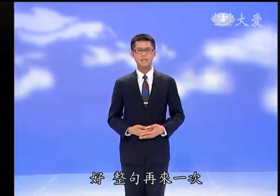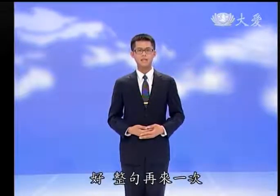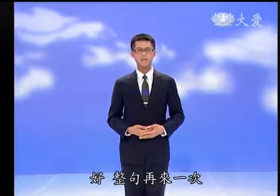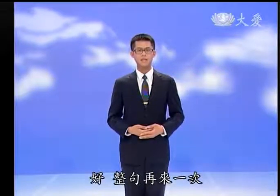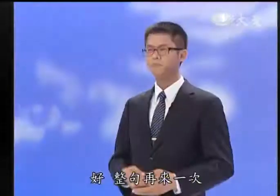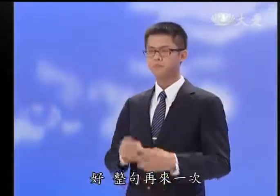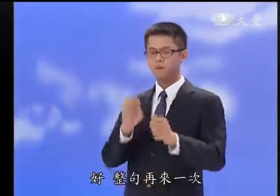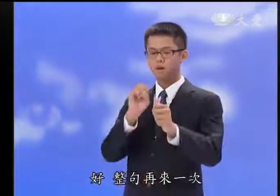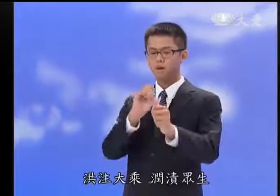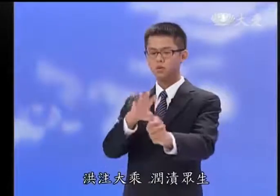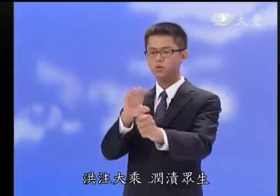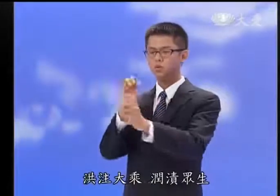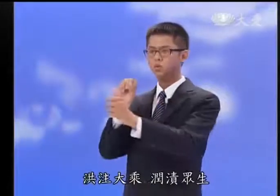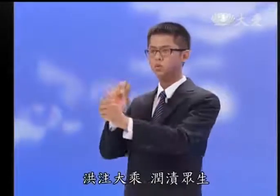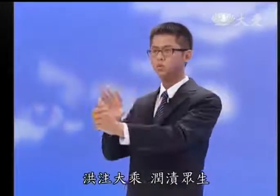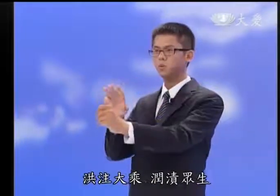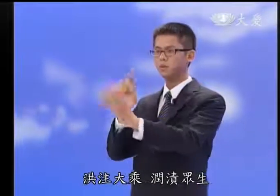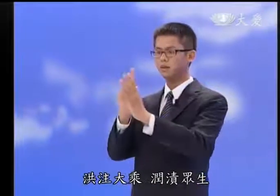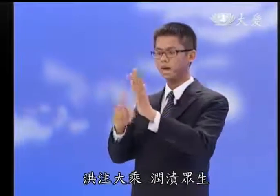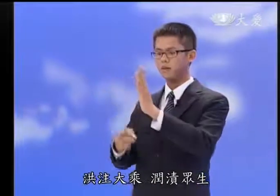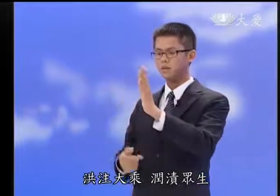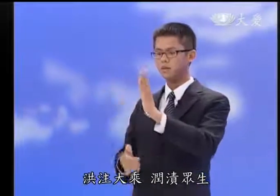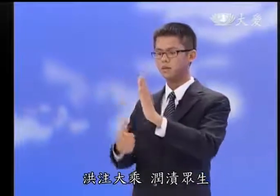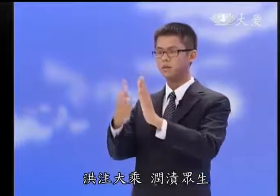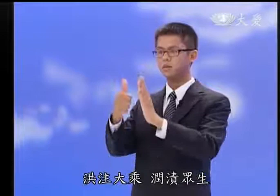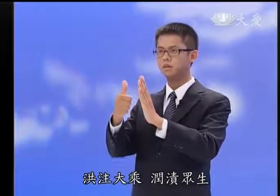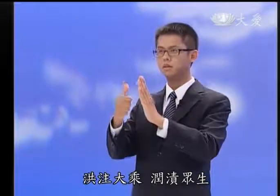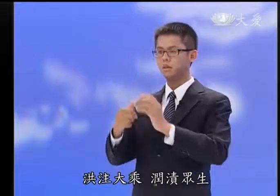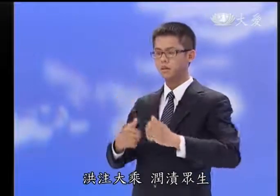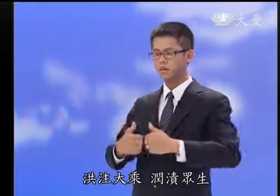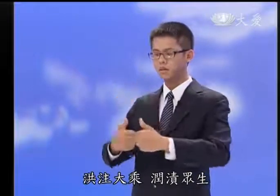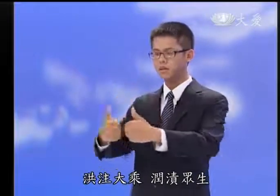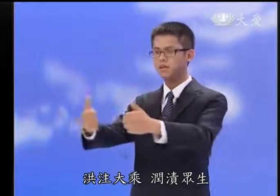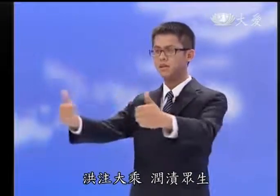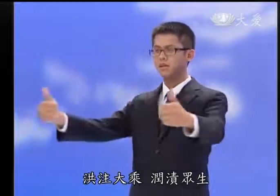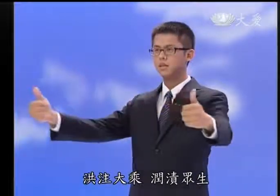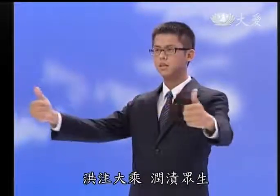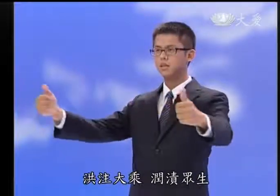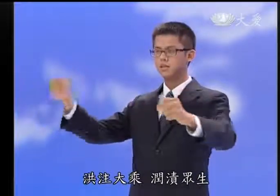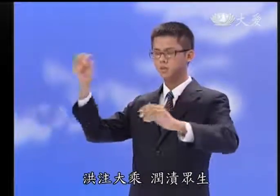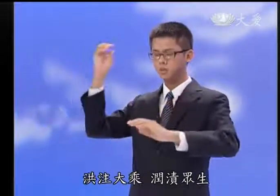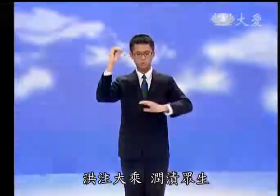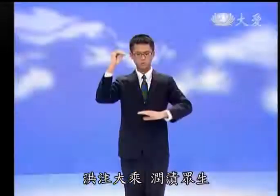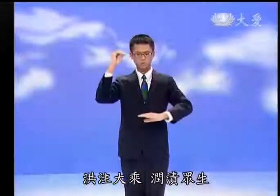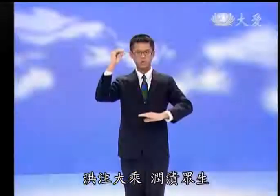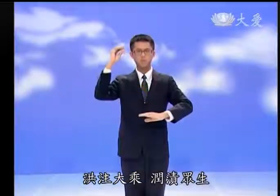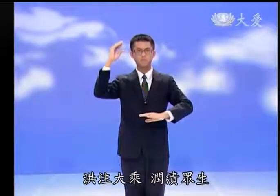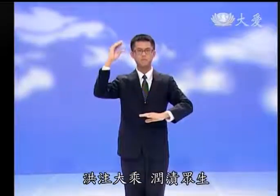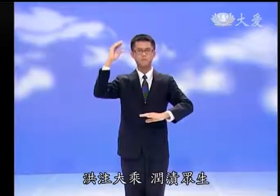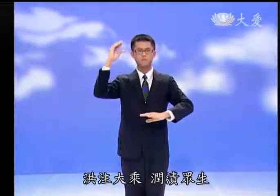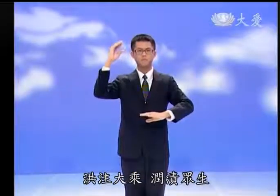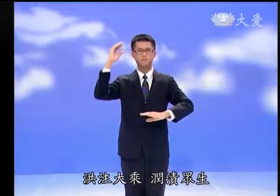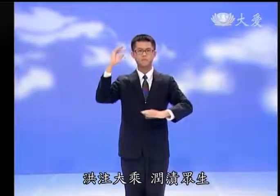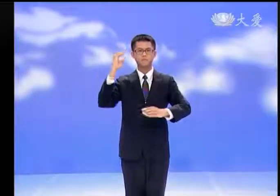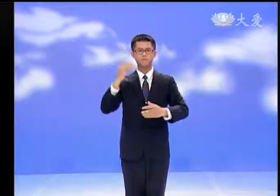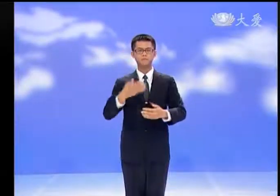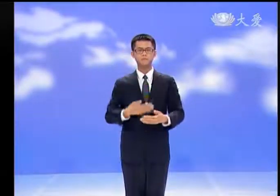次。弘柱大圣润子众生， 山街